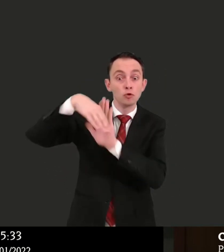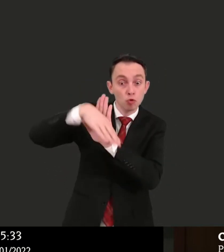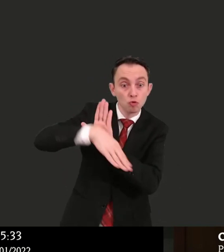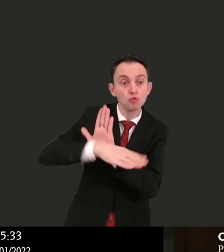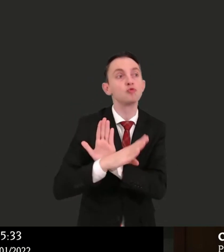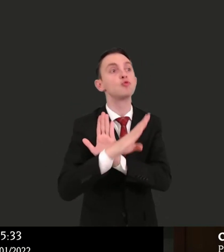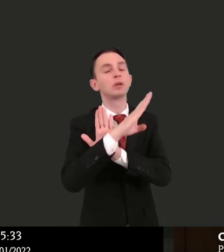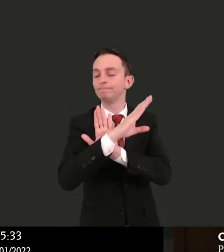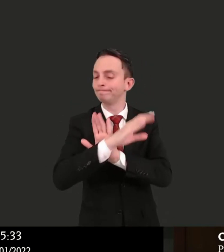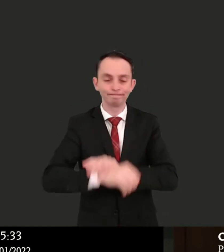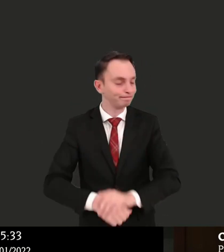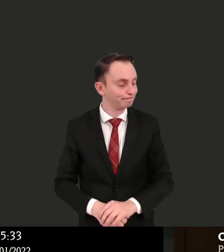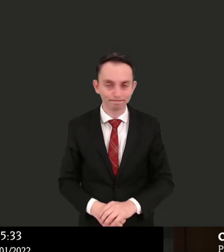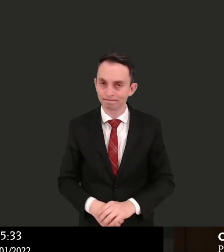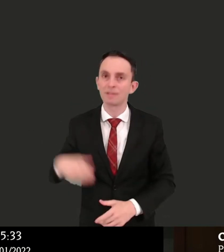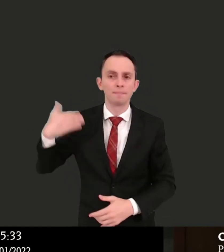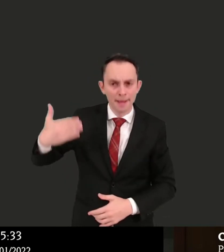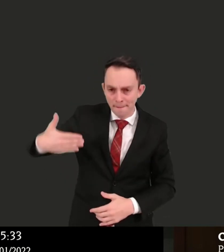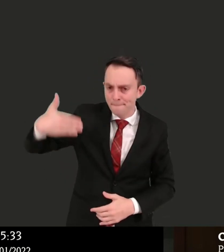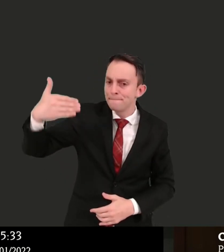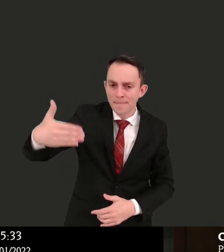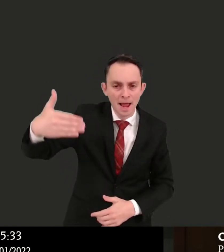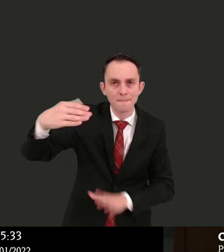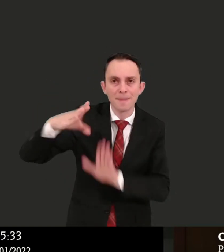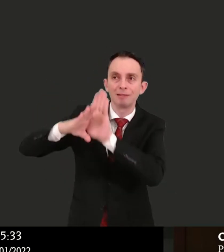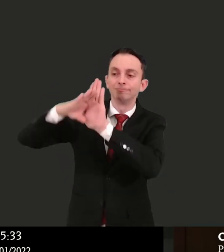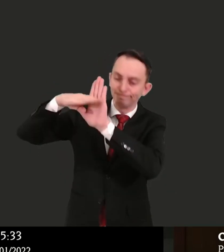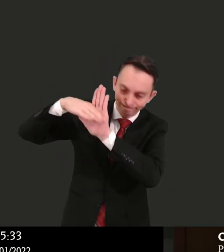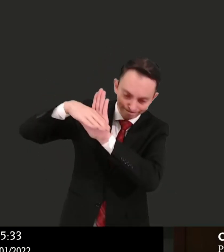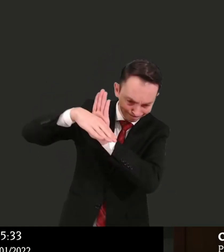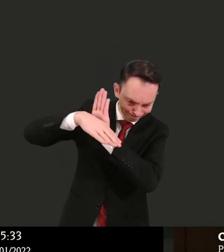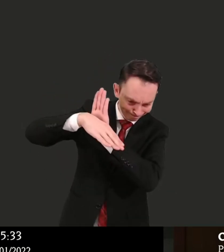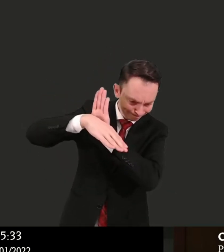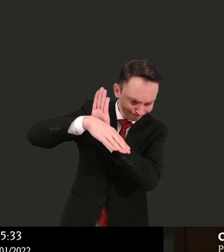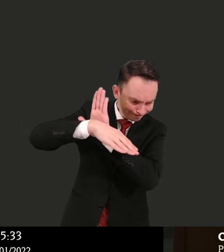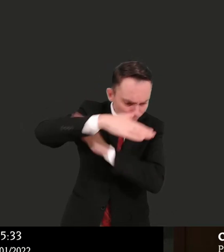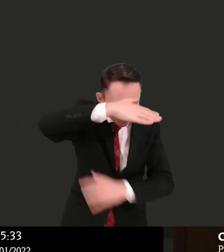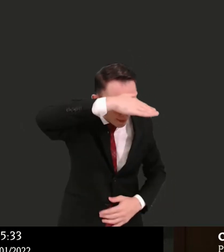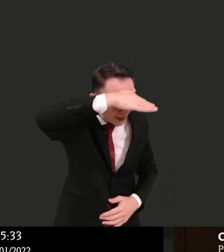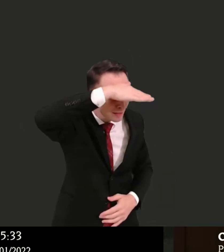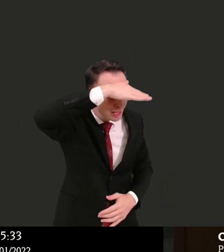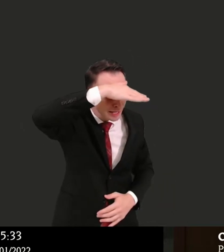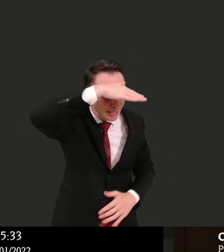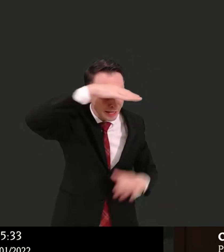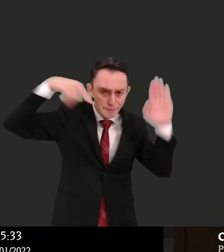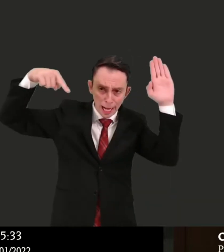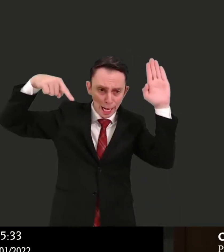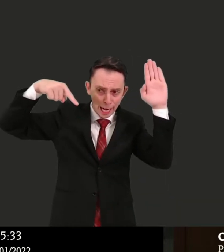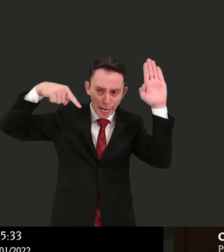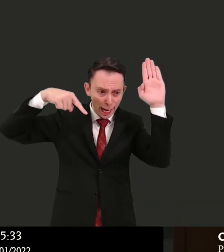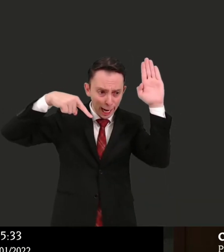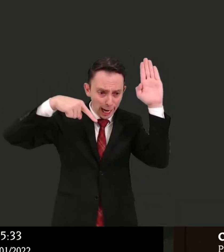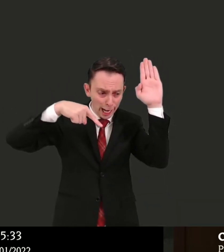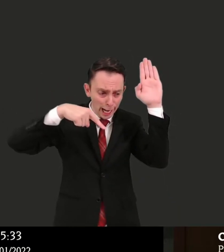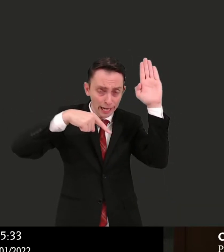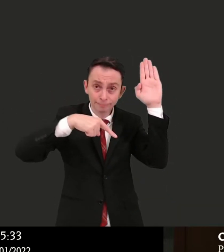Essa realidade seguirá adiante, porque o homem natural, o homem desse mundo, ele vai amadurecendo